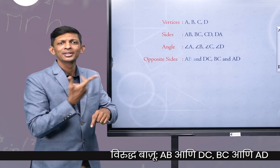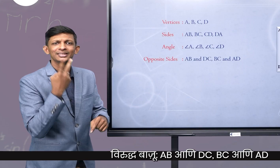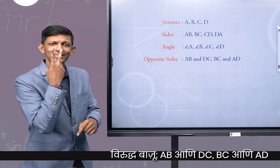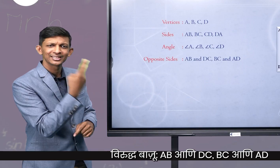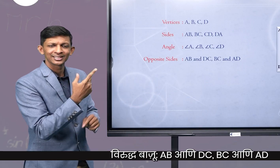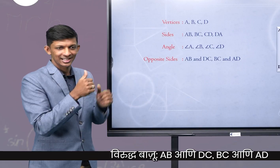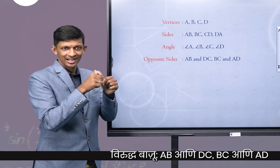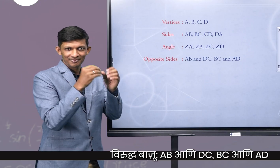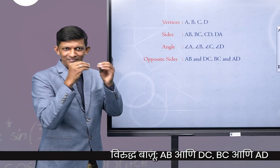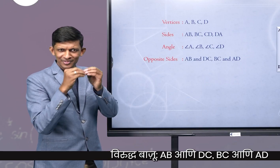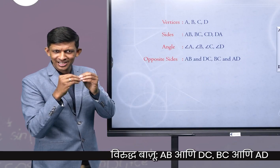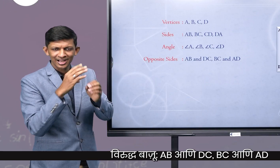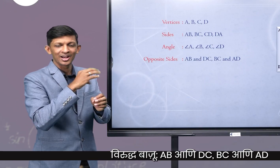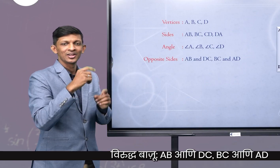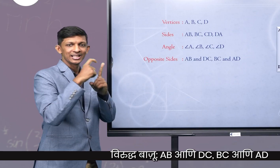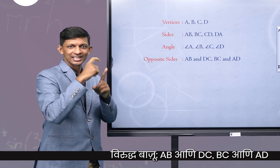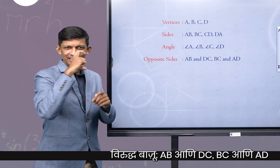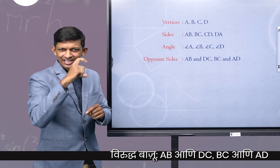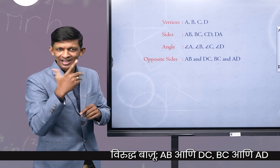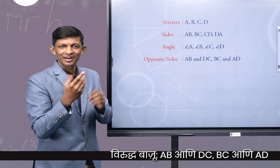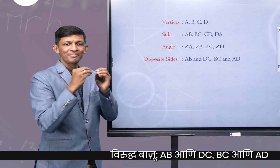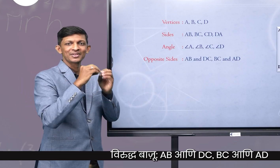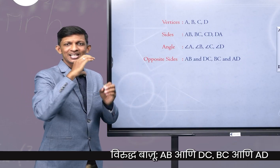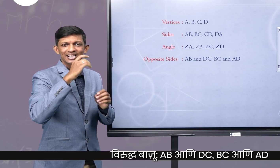विरुद्ध बाजू AB आणि DC, BC आणि AD.